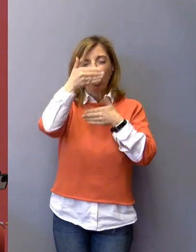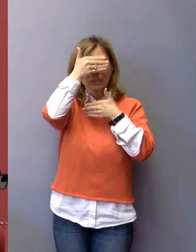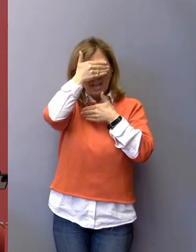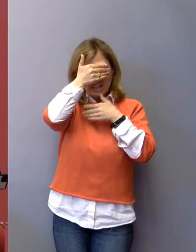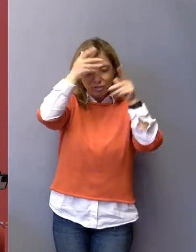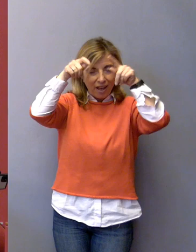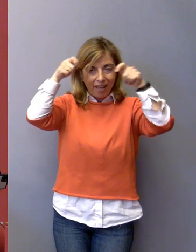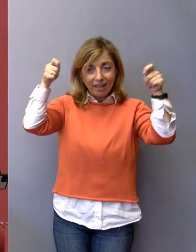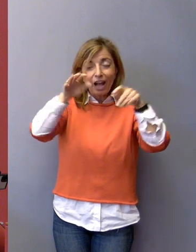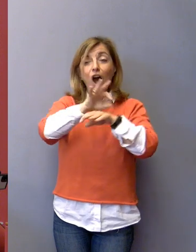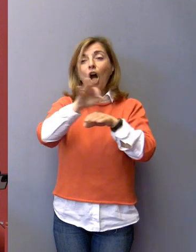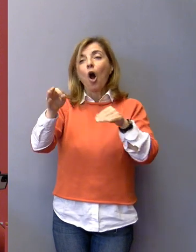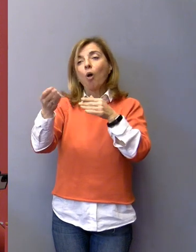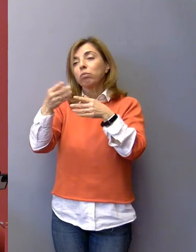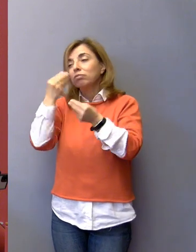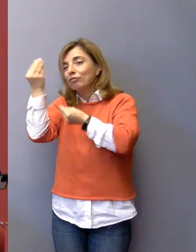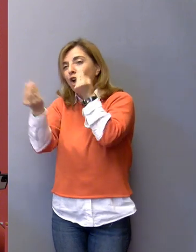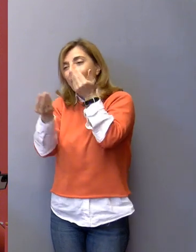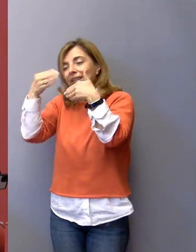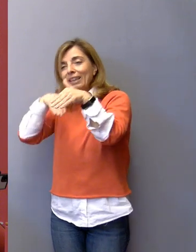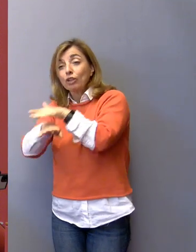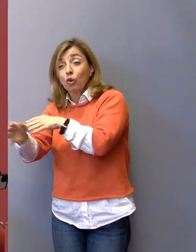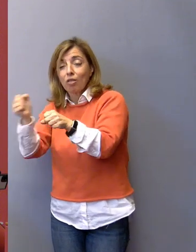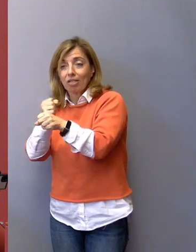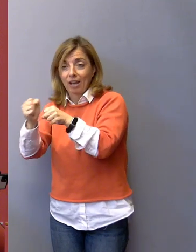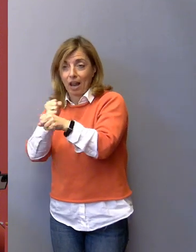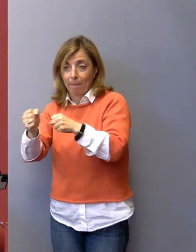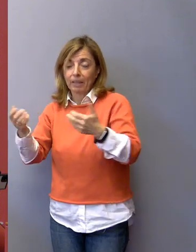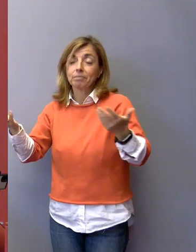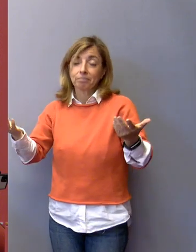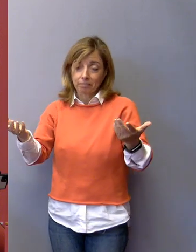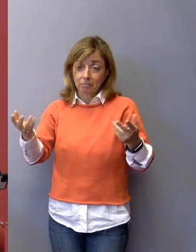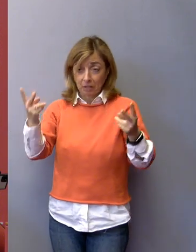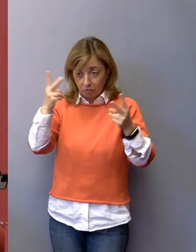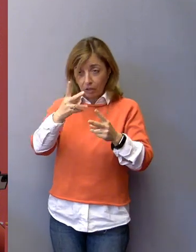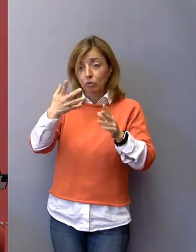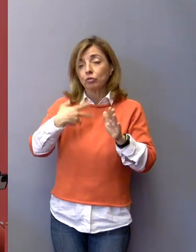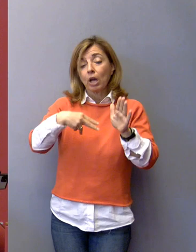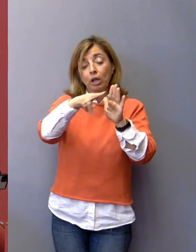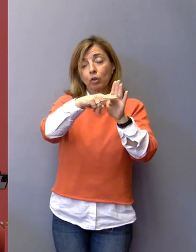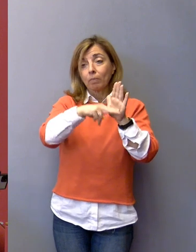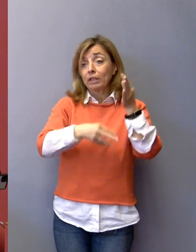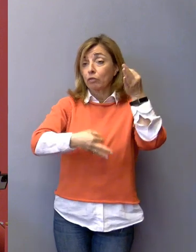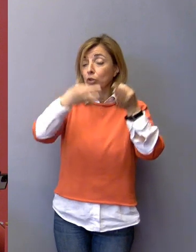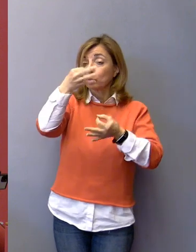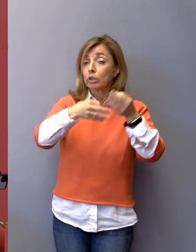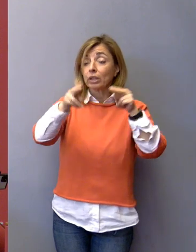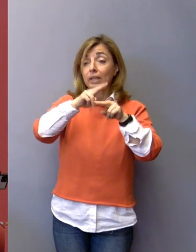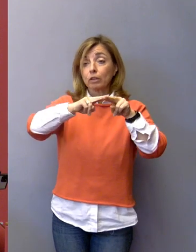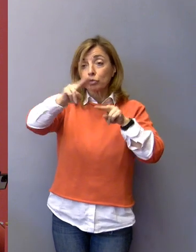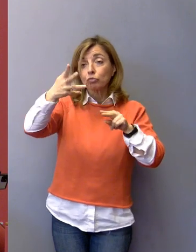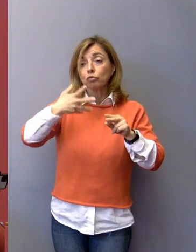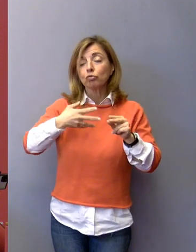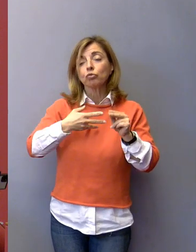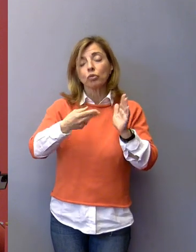esistono delle normative giuridiche nazionali che prevedono un piano particolareggiato lo stesso